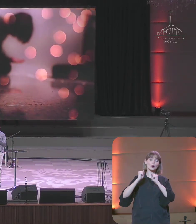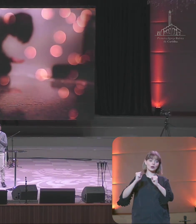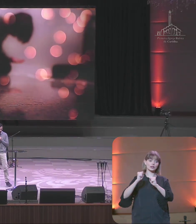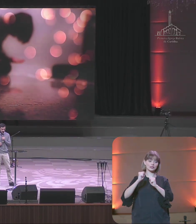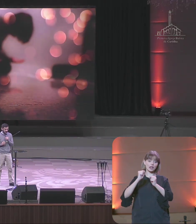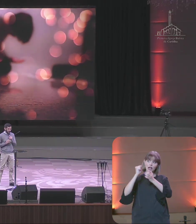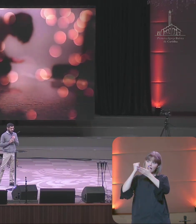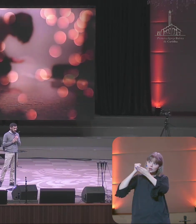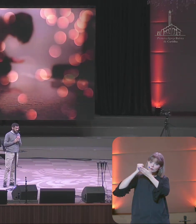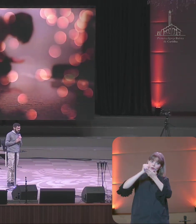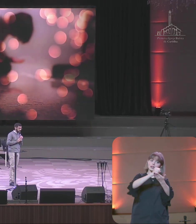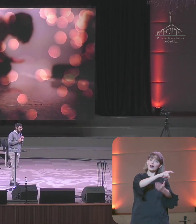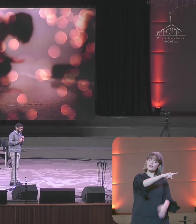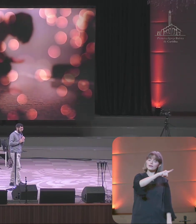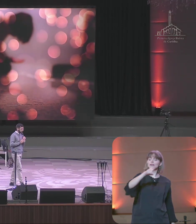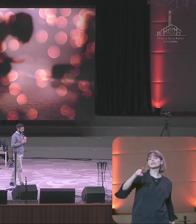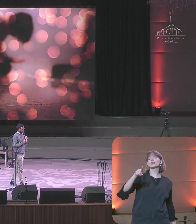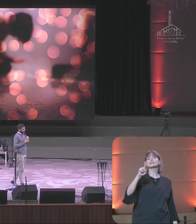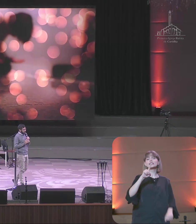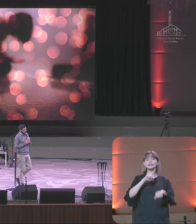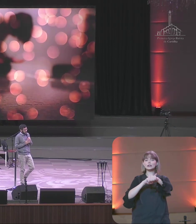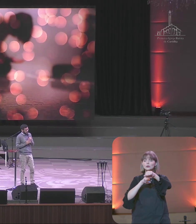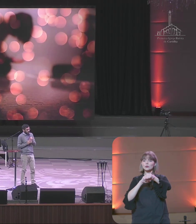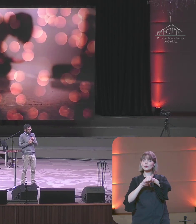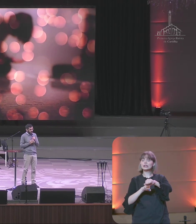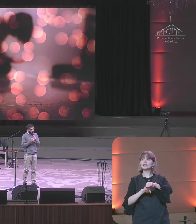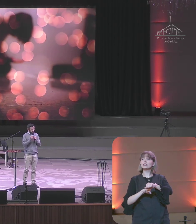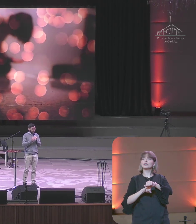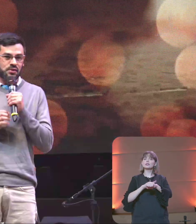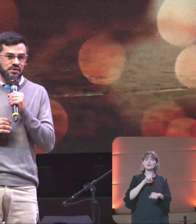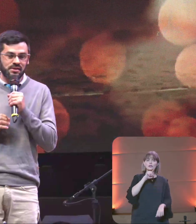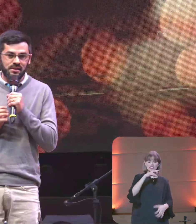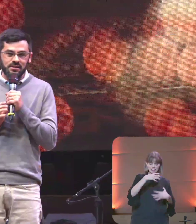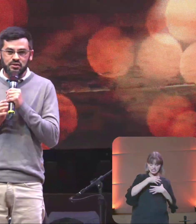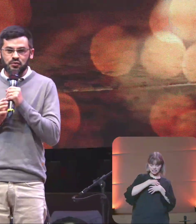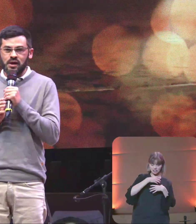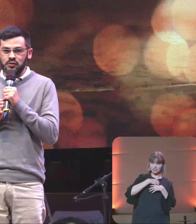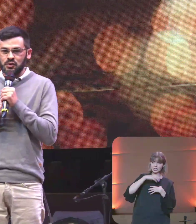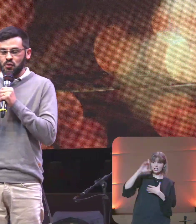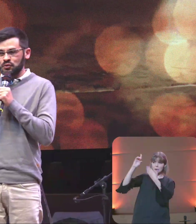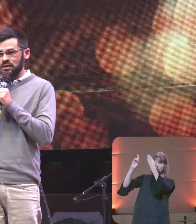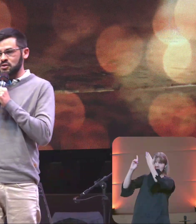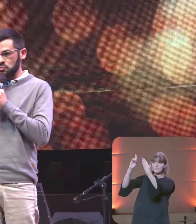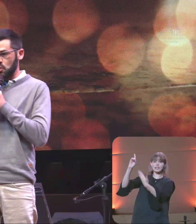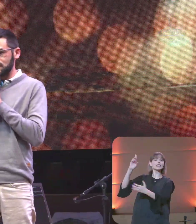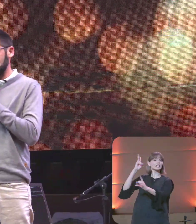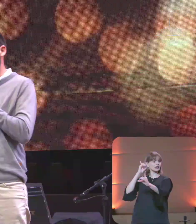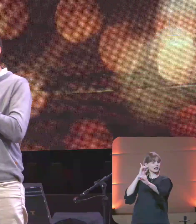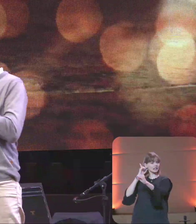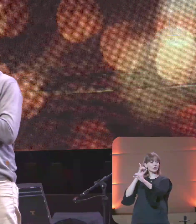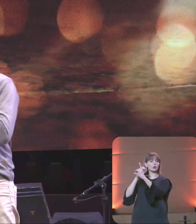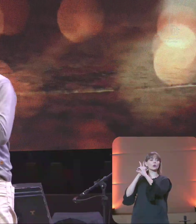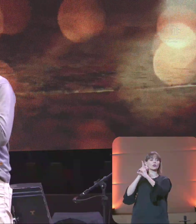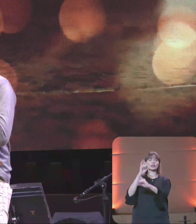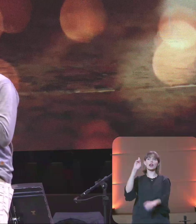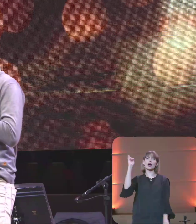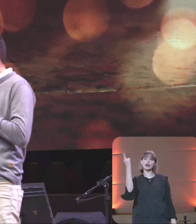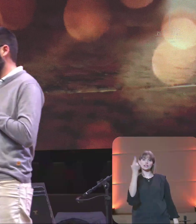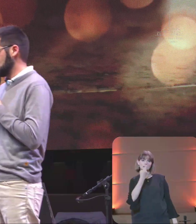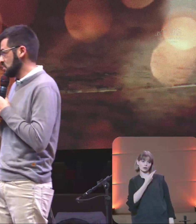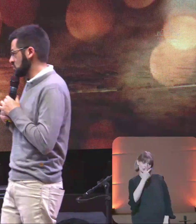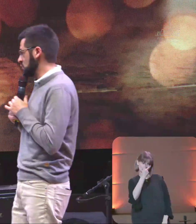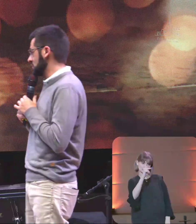o seu coração e que esse seja um tempo de você ouvir a voz de Deus e de fato encontrar resposta do Senhor para a sua